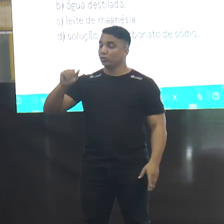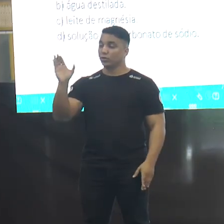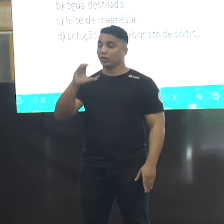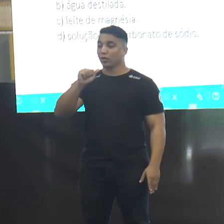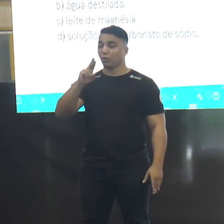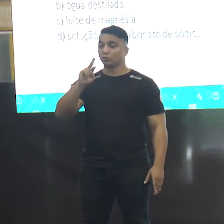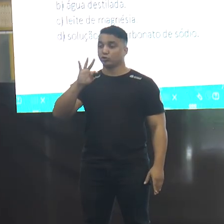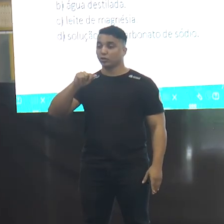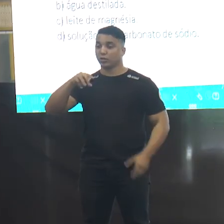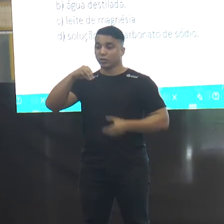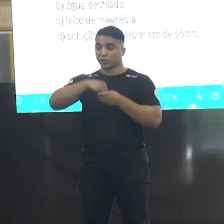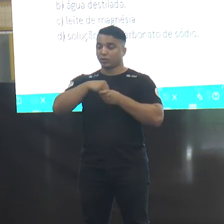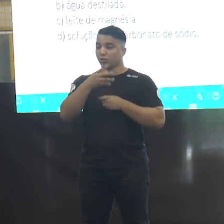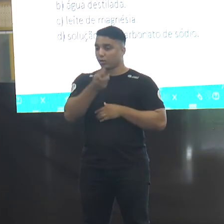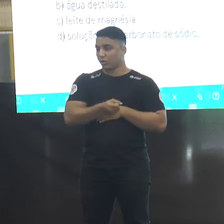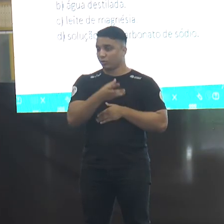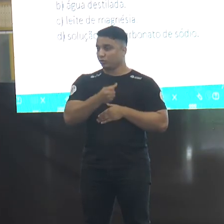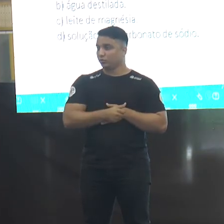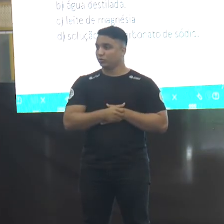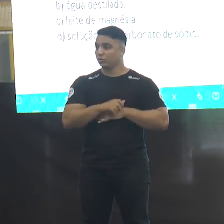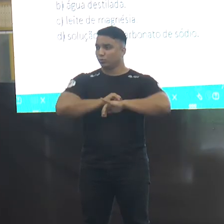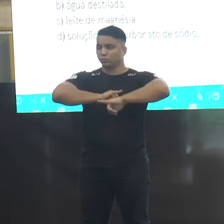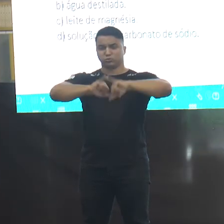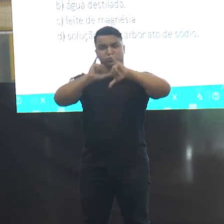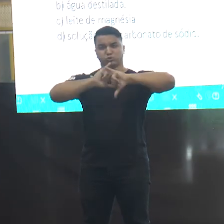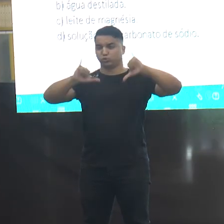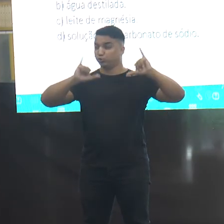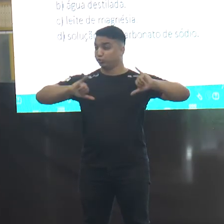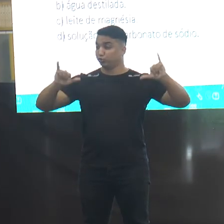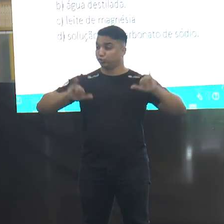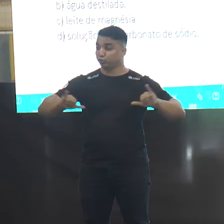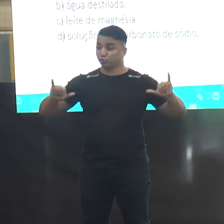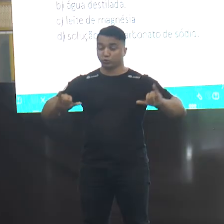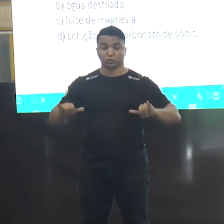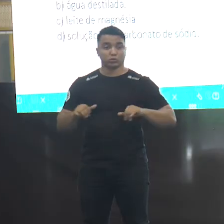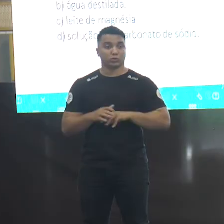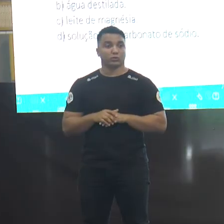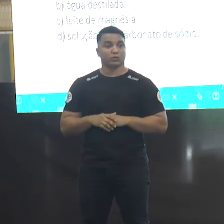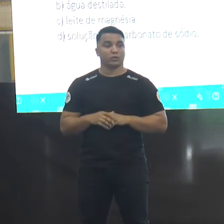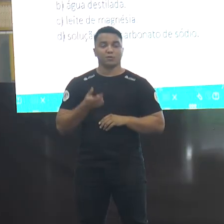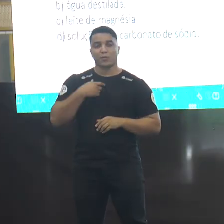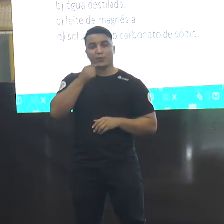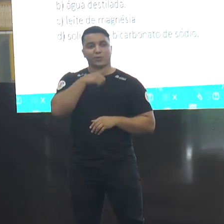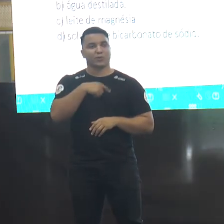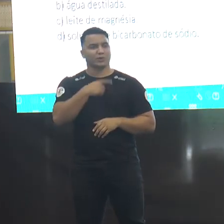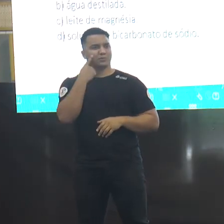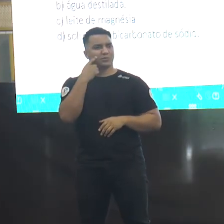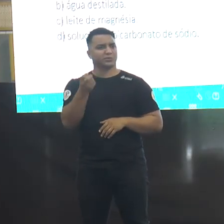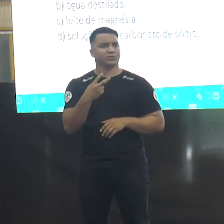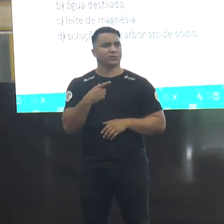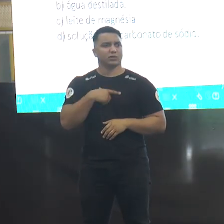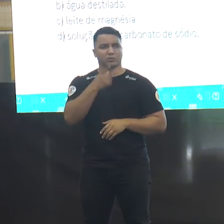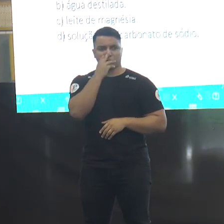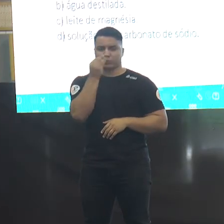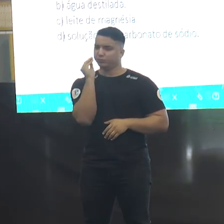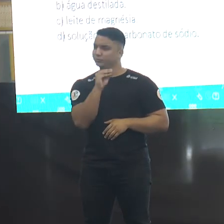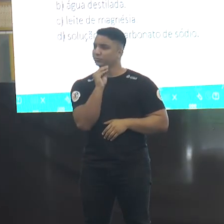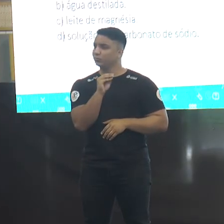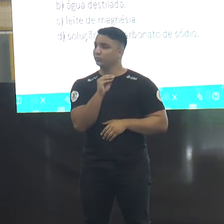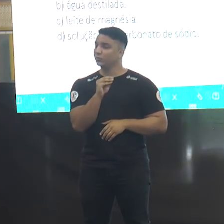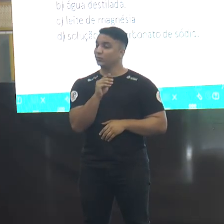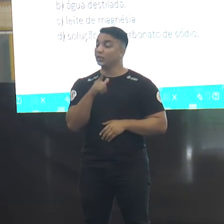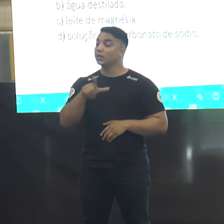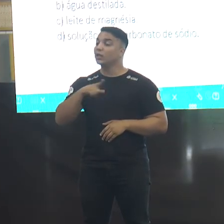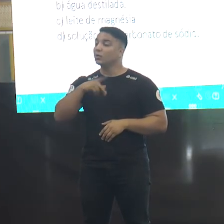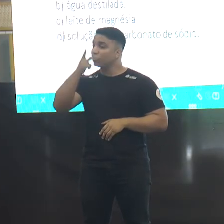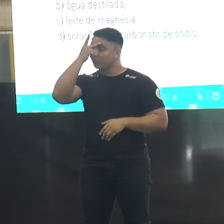leite. E saiu em todos os jornais. Engraçado que a gente ouve, deixa passar. Gente,